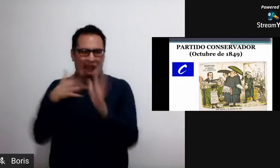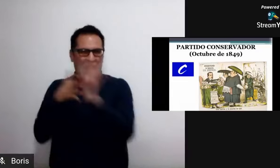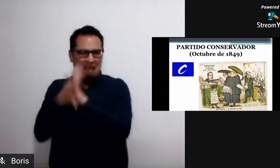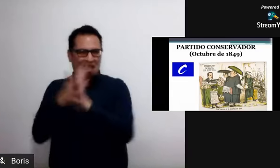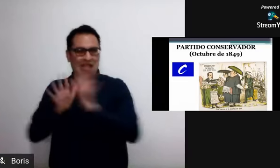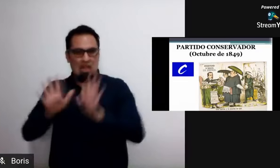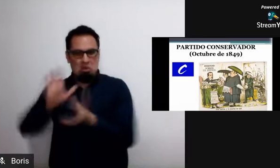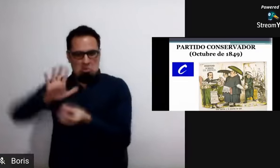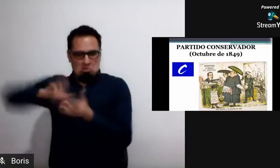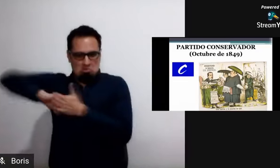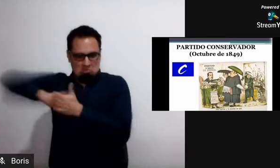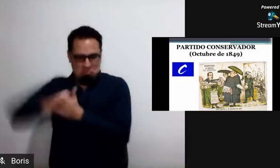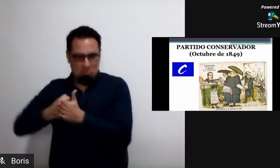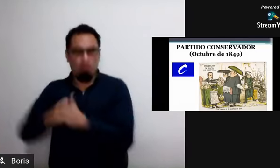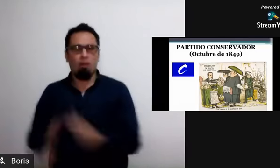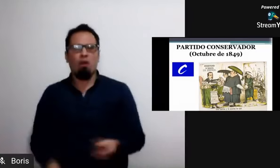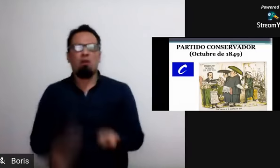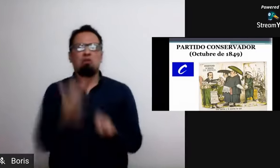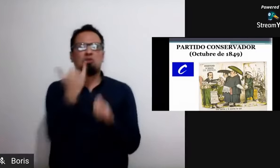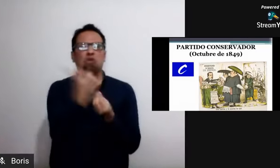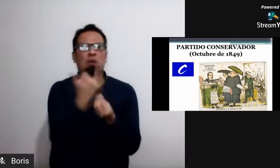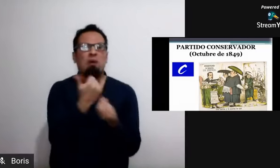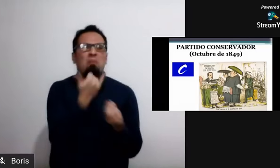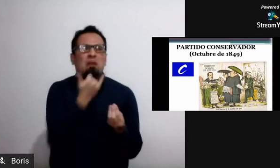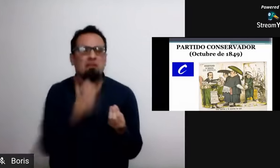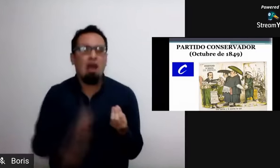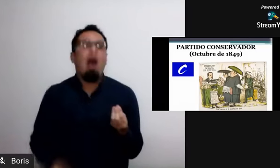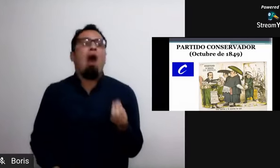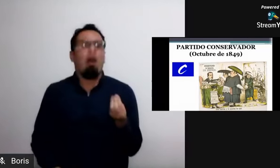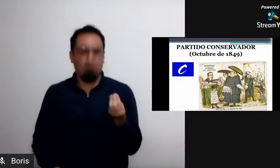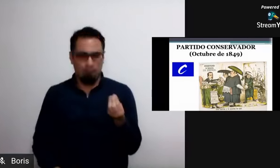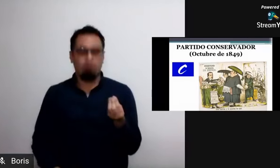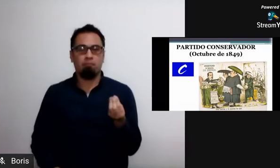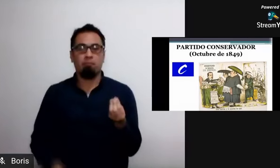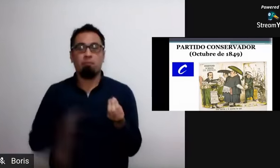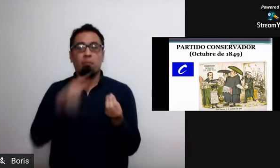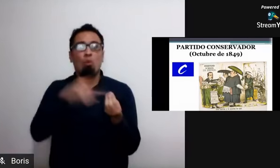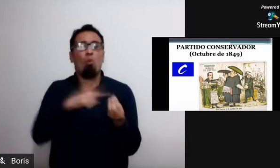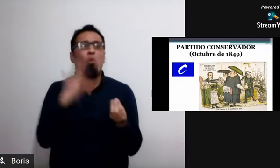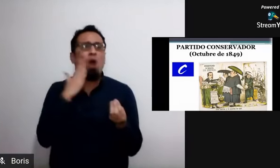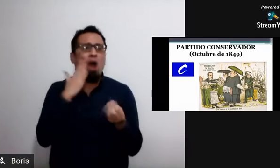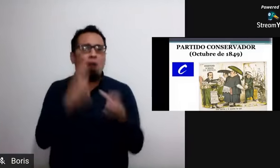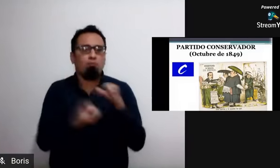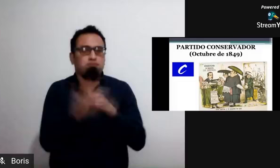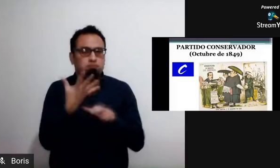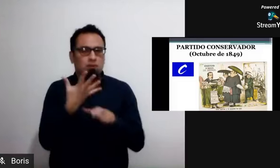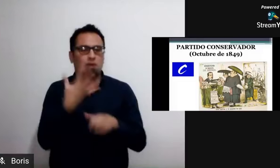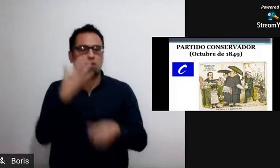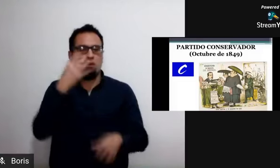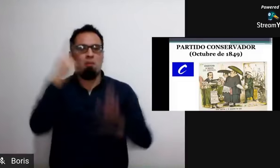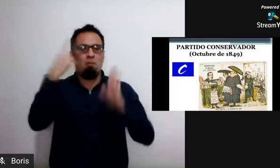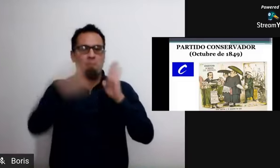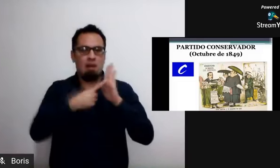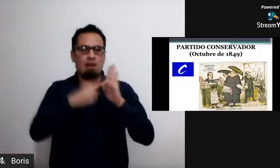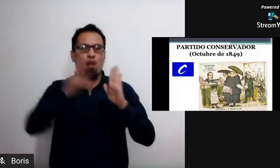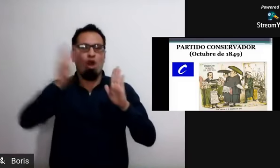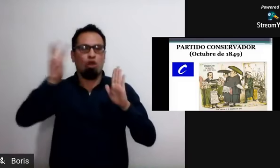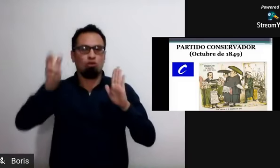Bueno, entonces los liberales, como les decía, que surgen a partir de unas gestas a nivel mundial, dejemos ese tema de